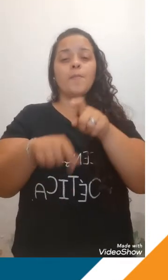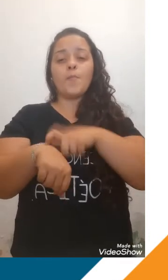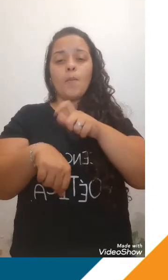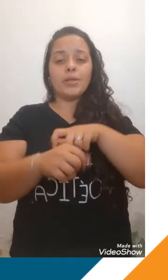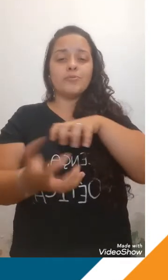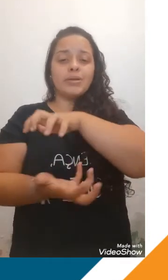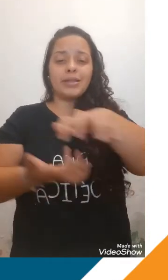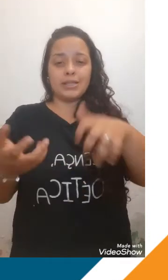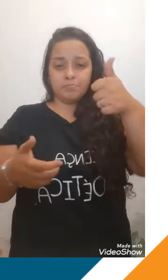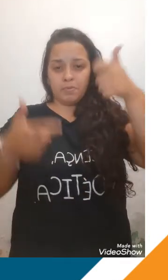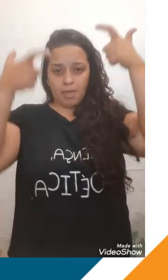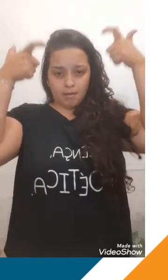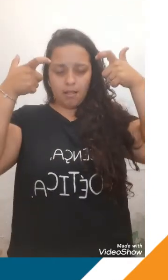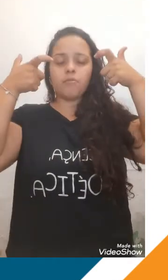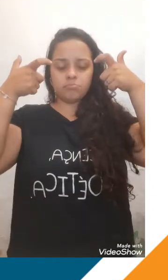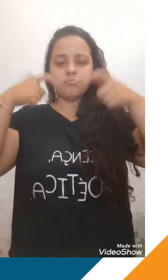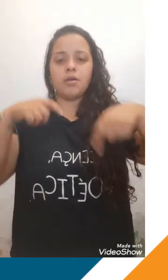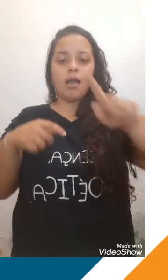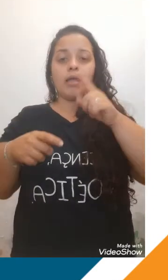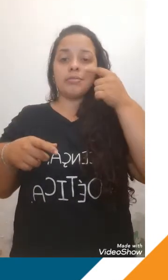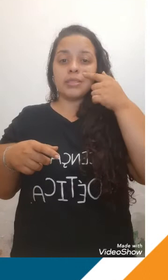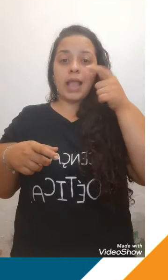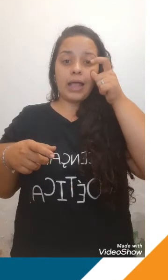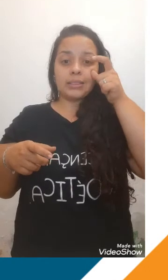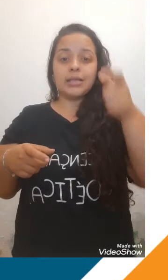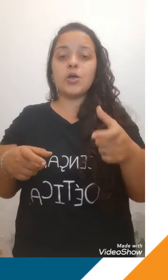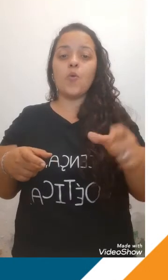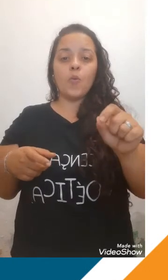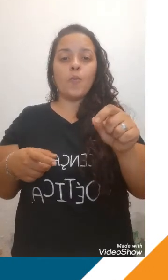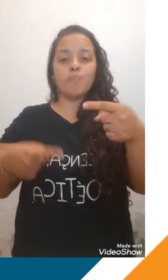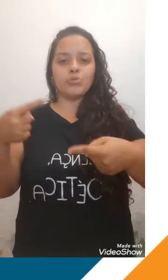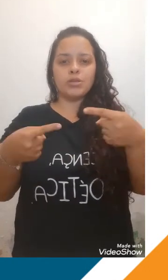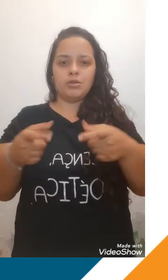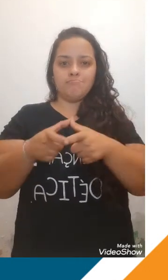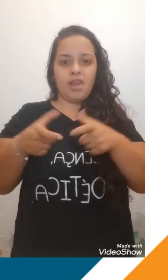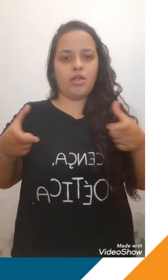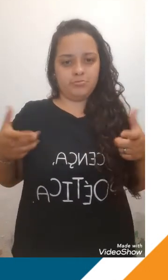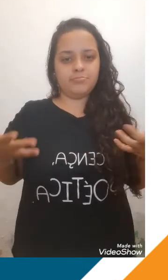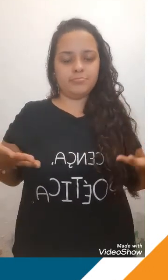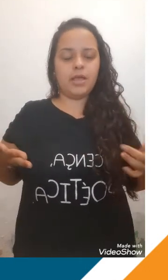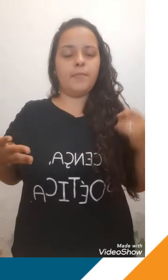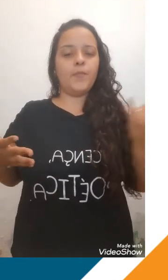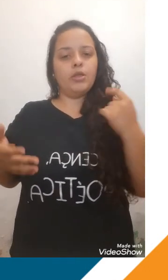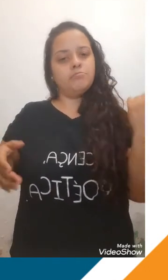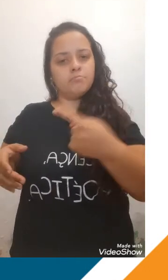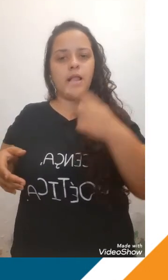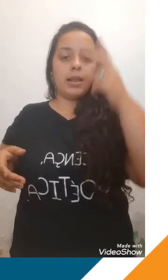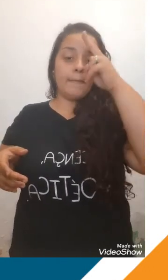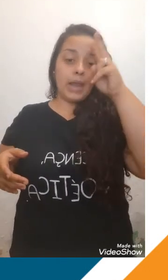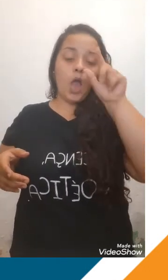do primeiro reinado, no momento onde a tensão política estava aumentada. É importante a gente